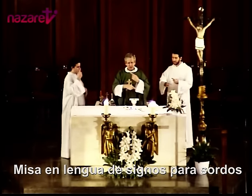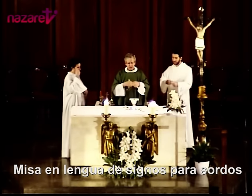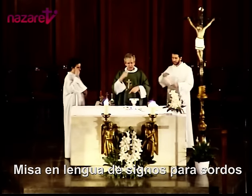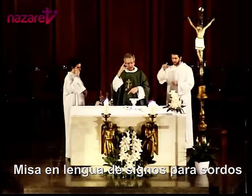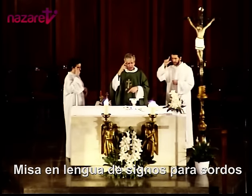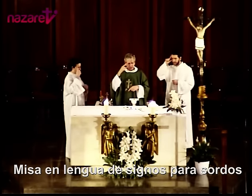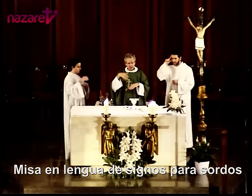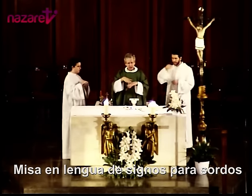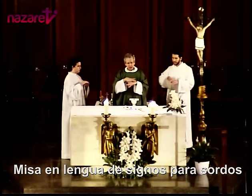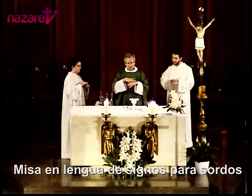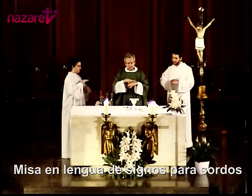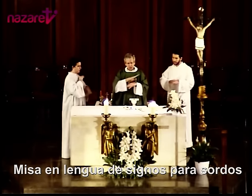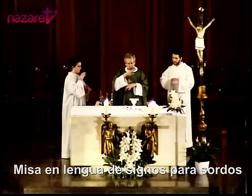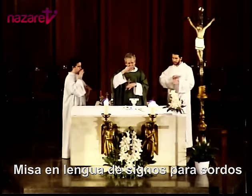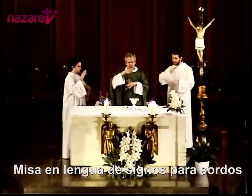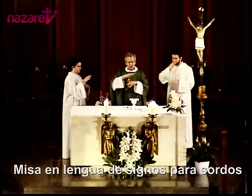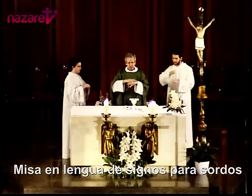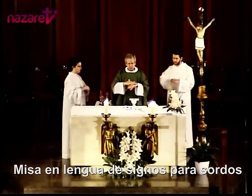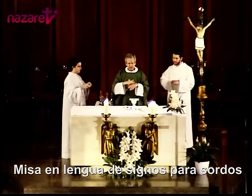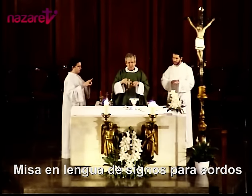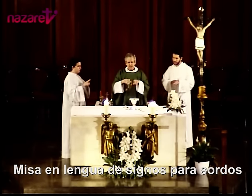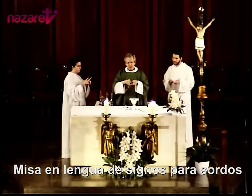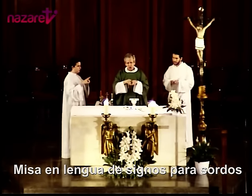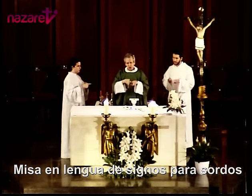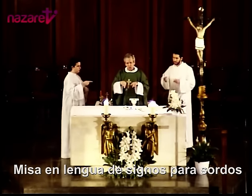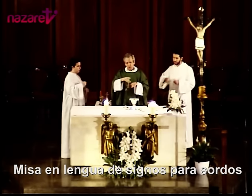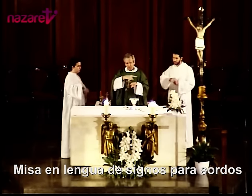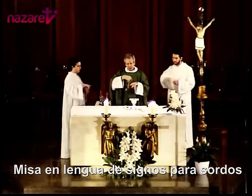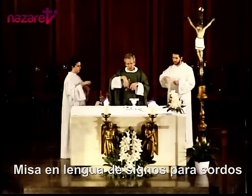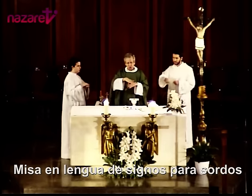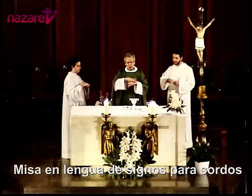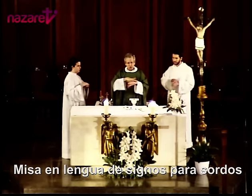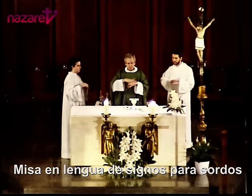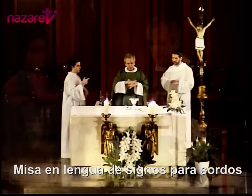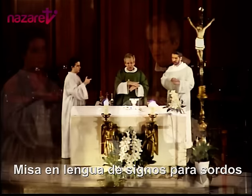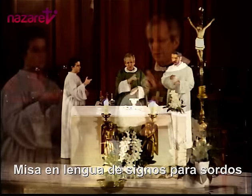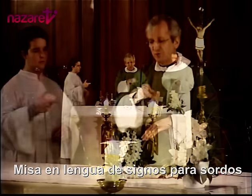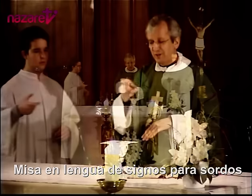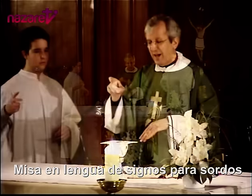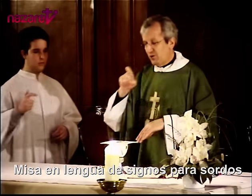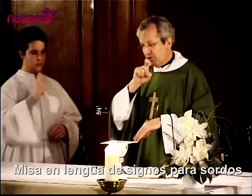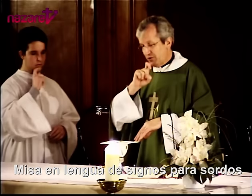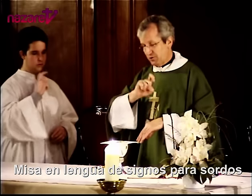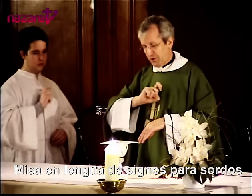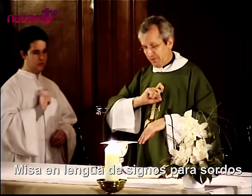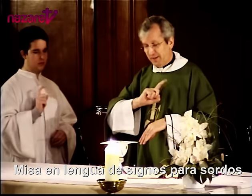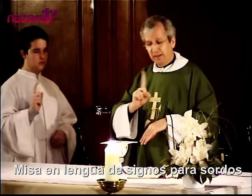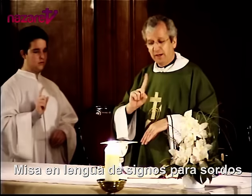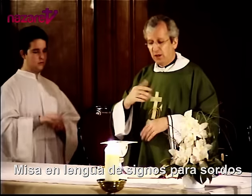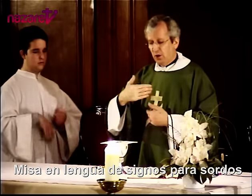de cada día, perdona nuestras ofensas como también nosotros perdonamos a los que nos ofenden. No